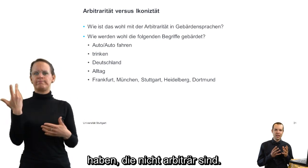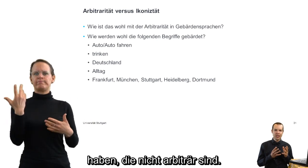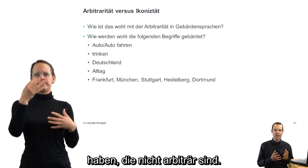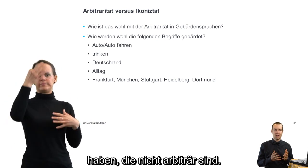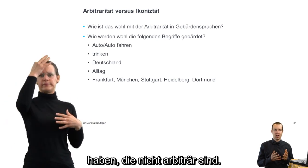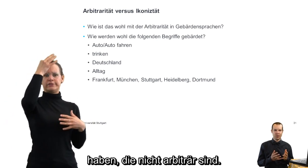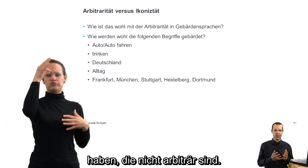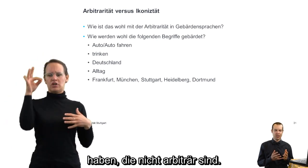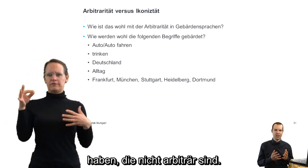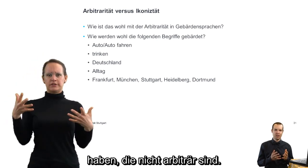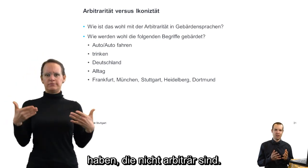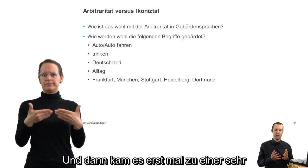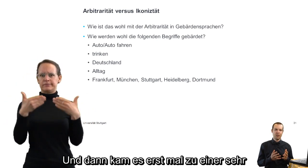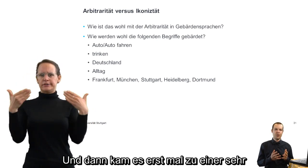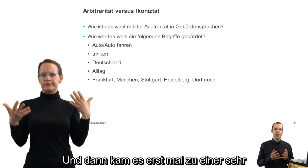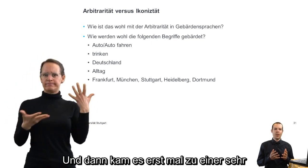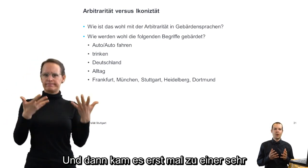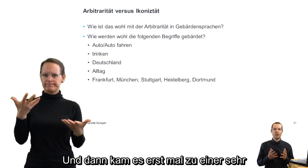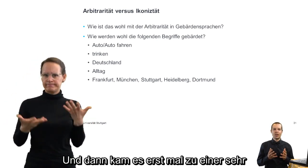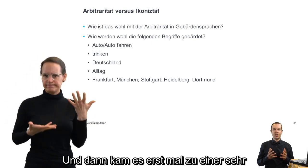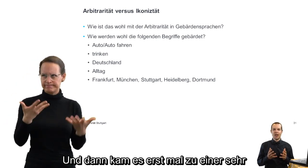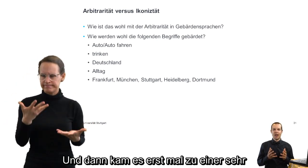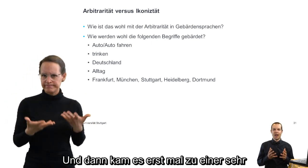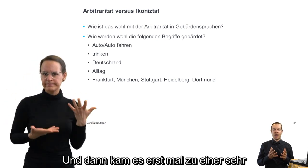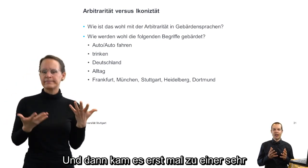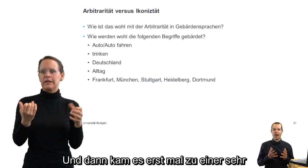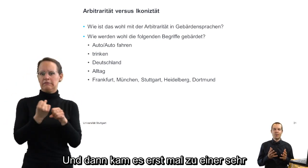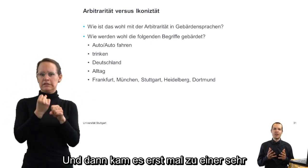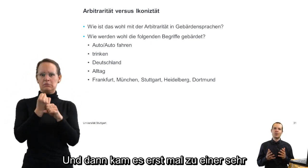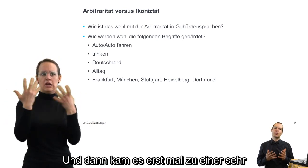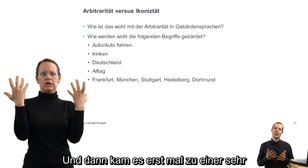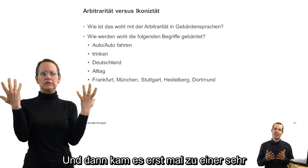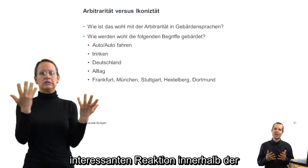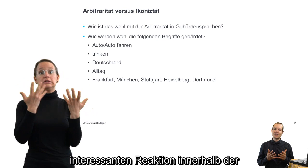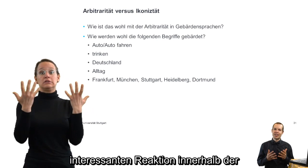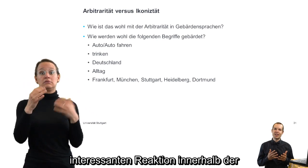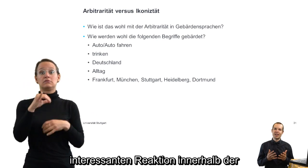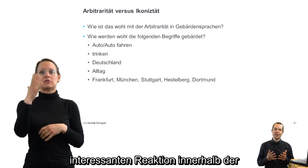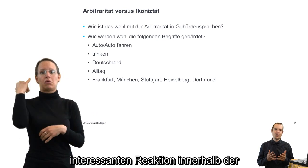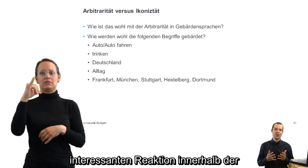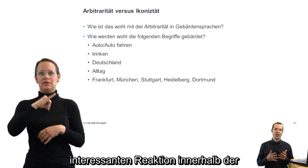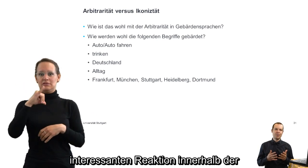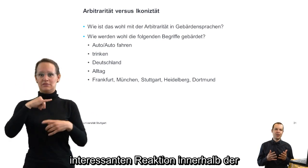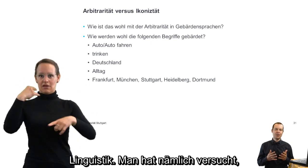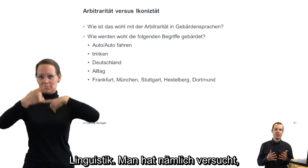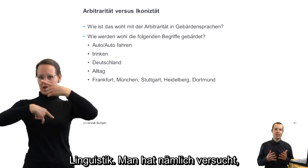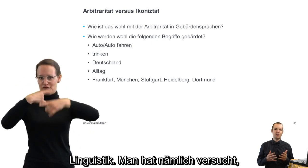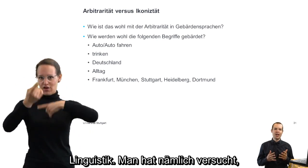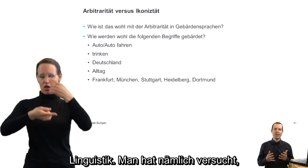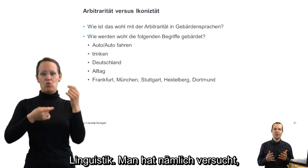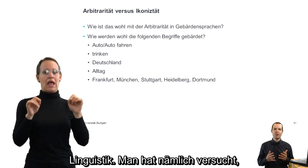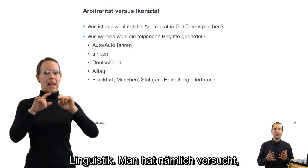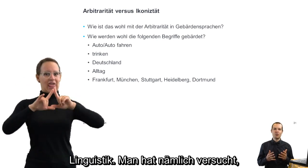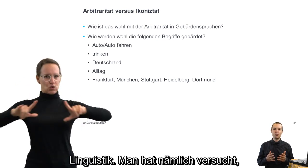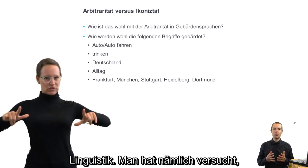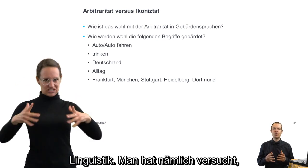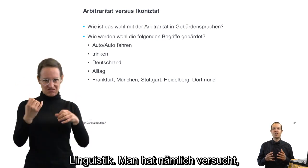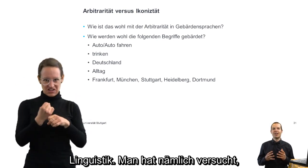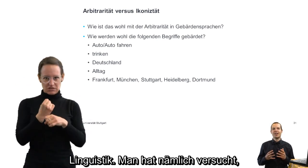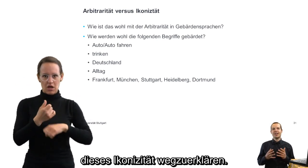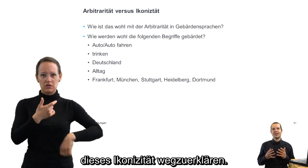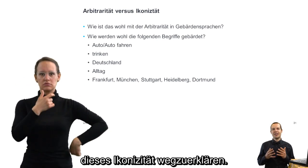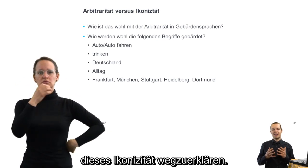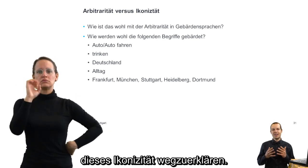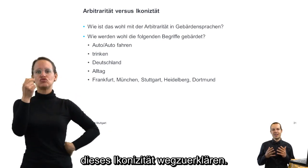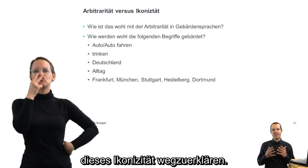nicht arbiträr sind. Und dann kam es erstmal zu einer sehr interessanten Reaktion innerhalb der Linguistik. Man hat nämlich versucht,